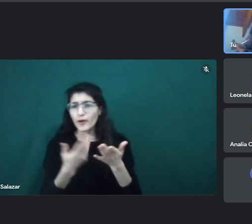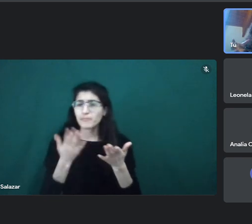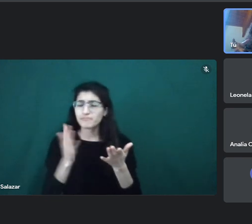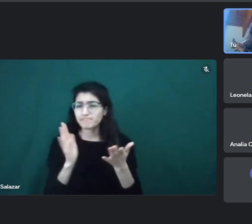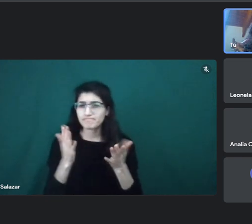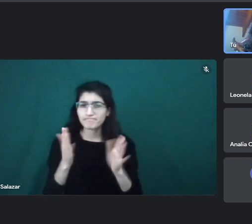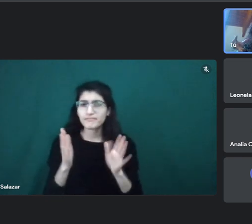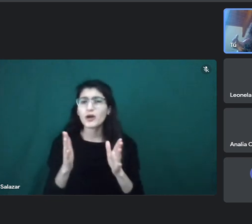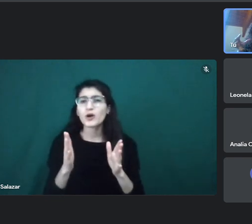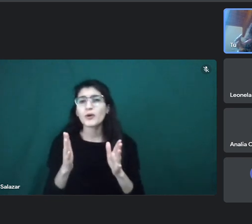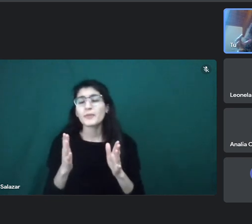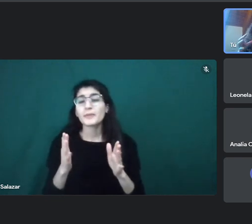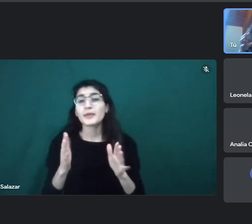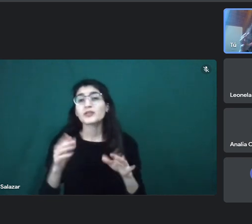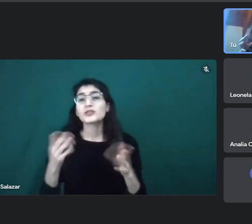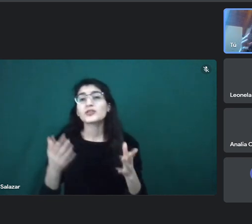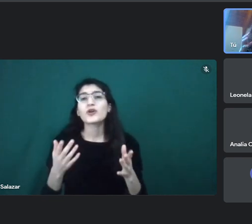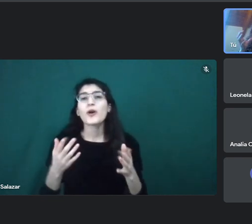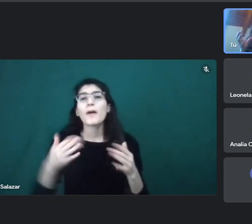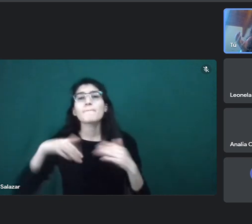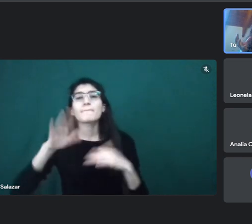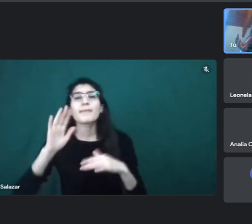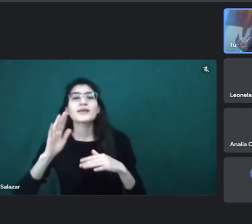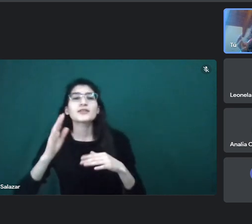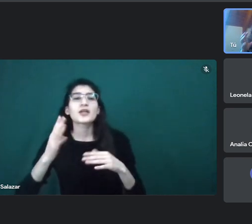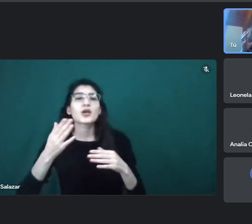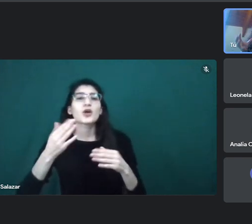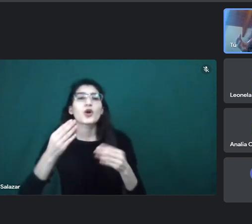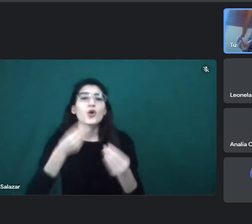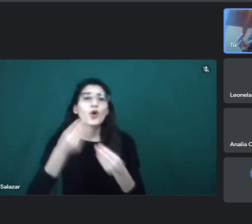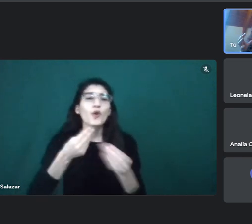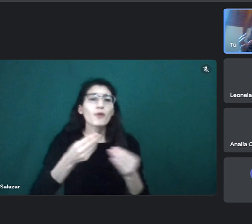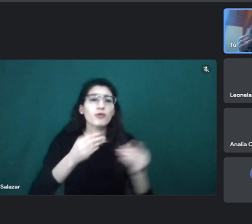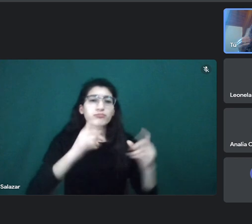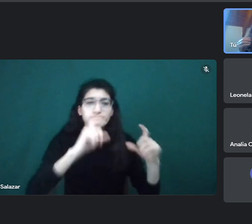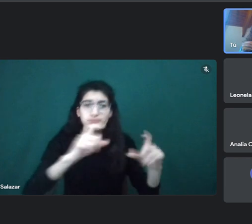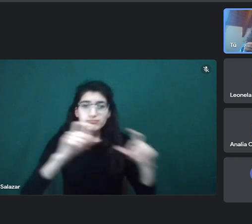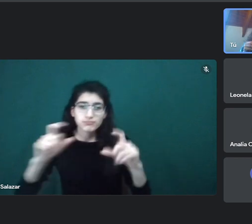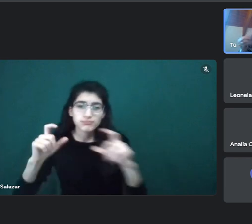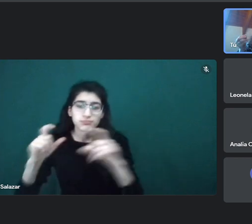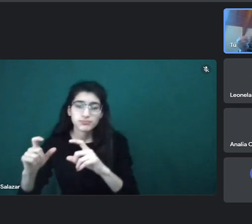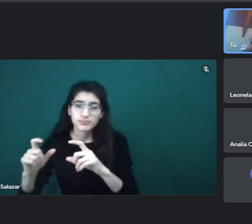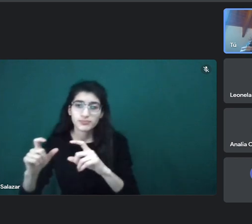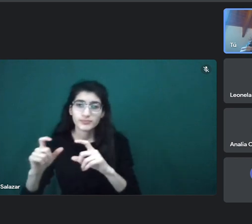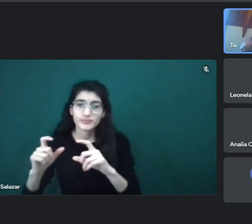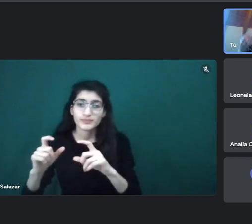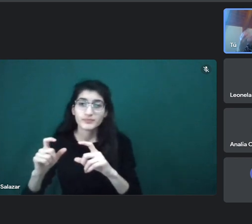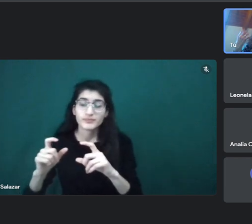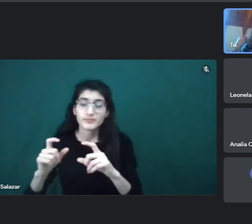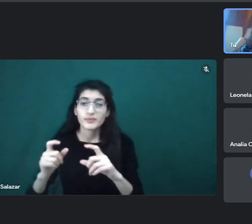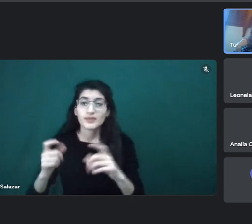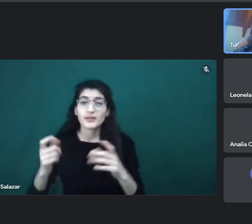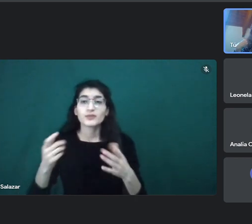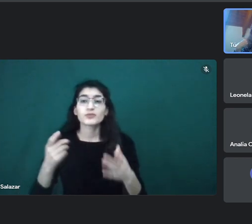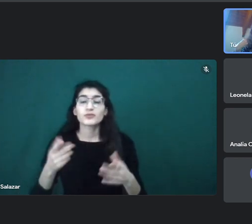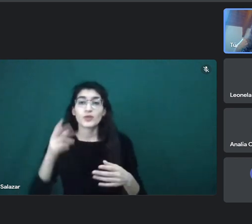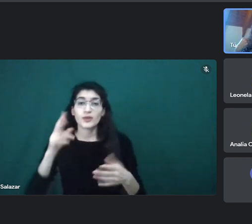estructura. Entonces, cuando ustedes tomaron eso así, lo leyeron, lo hacen en forma gráfica o